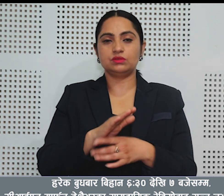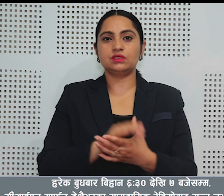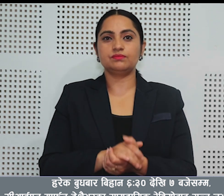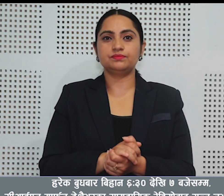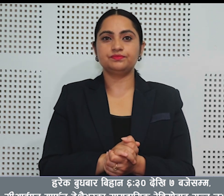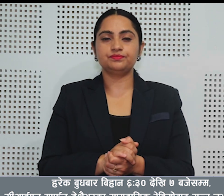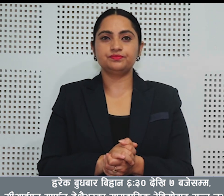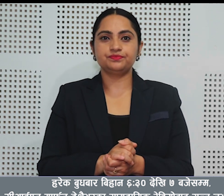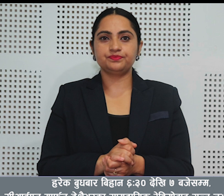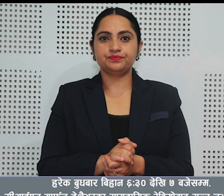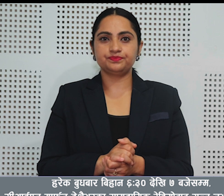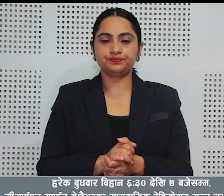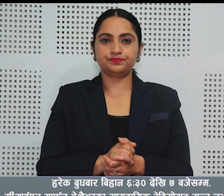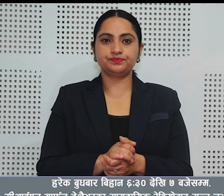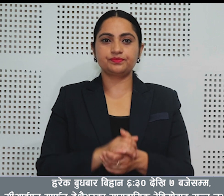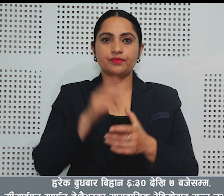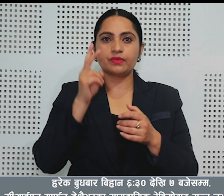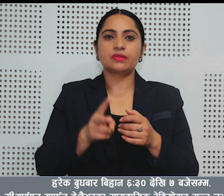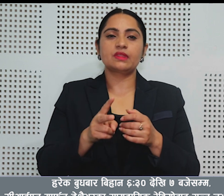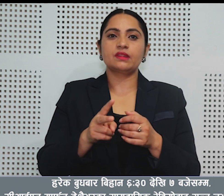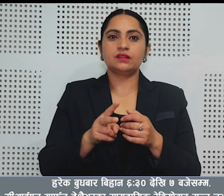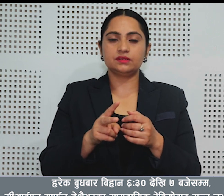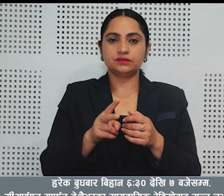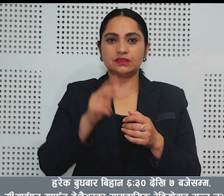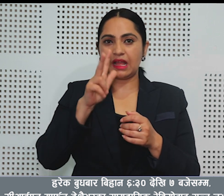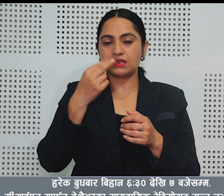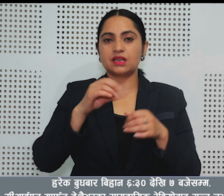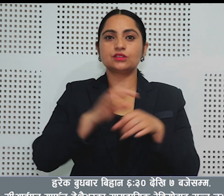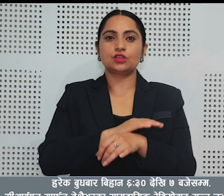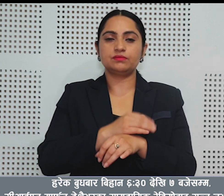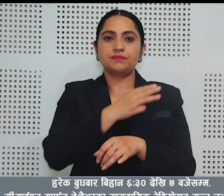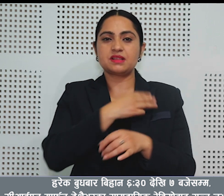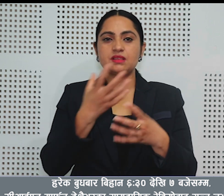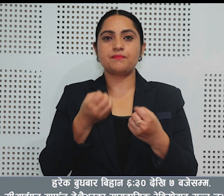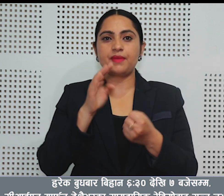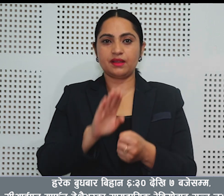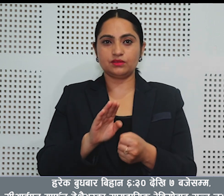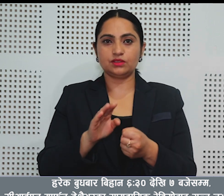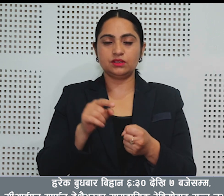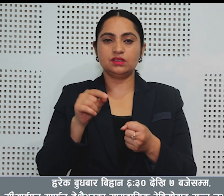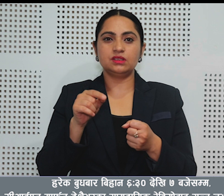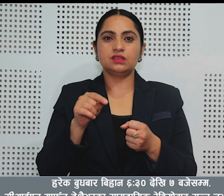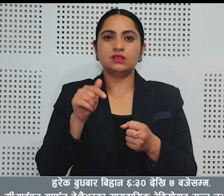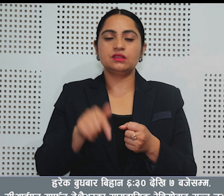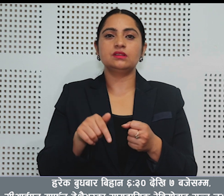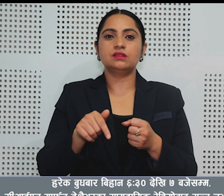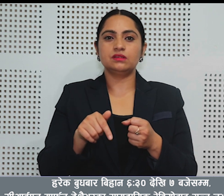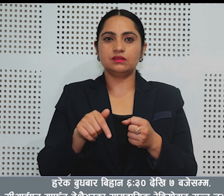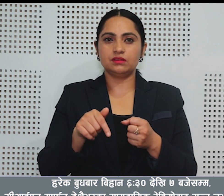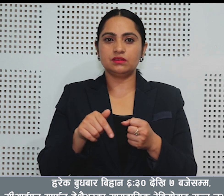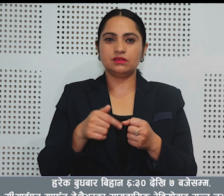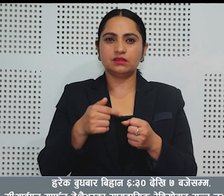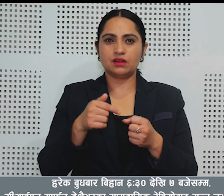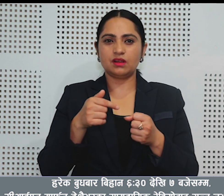पछिल्लो समयमा त्यो जमुना नाकामा पनि केस देखिएसँगै यहाँभित्र भेरी हस्पिटलमा पिसिआर ल्याबमा अनि कोटपुर मेडिकल